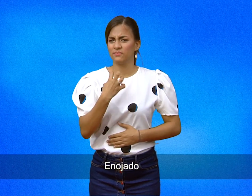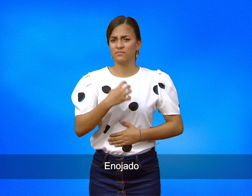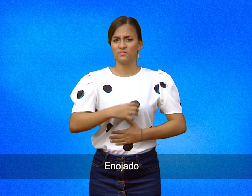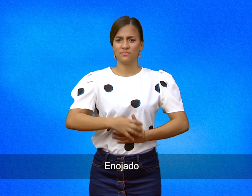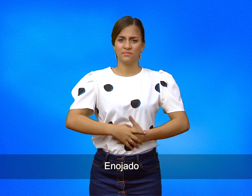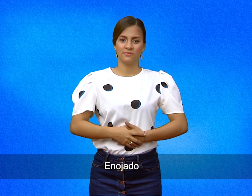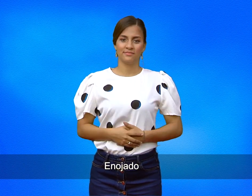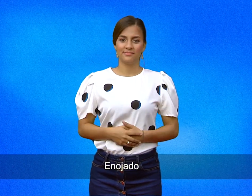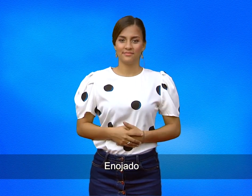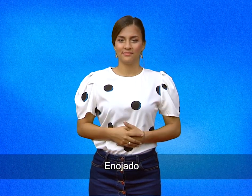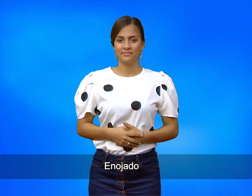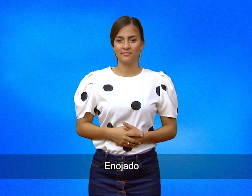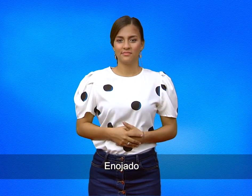Enojado.